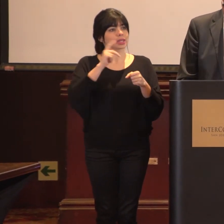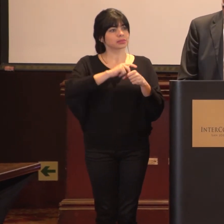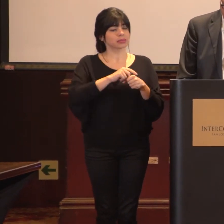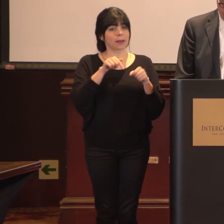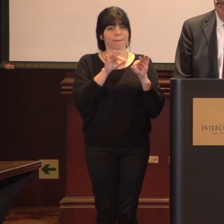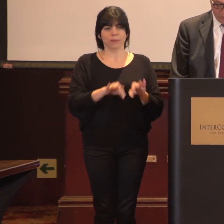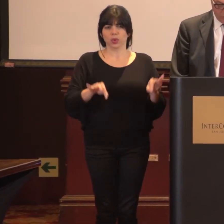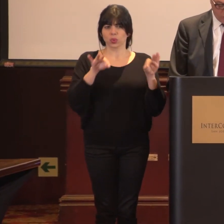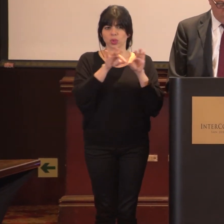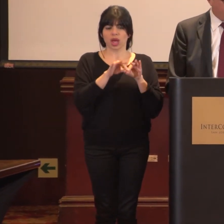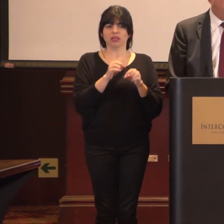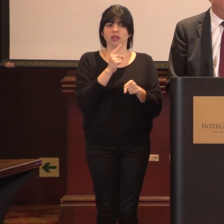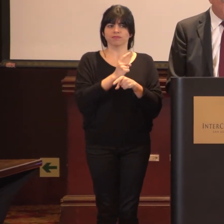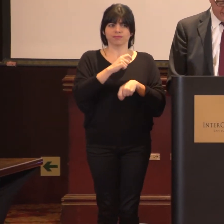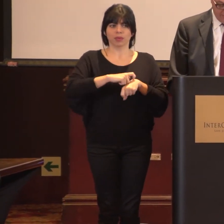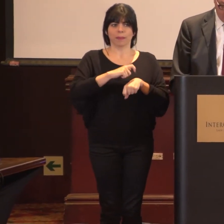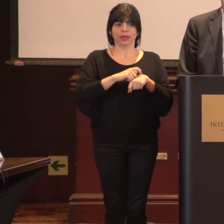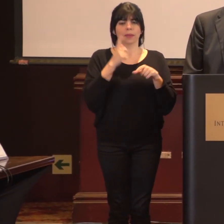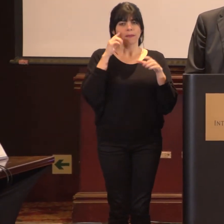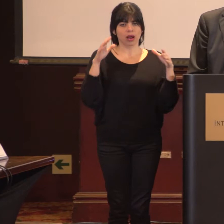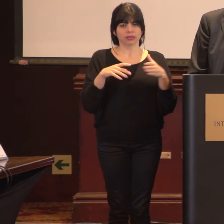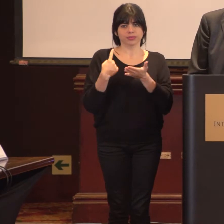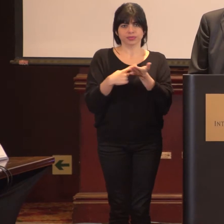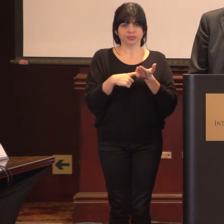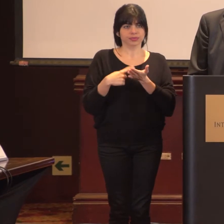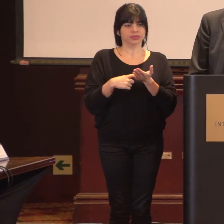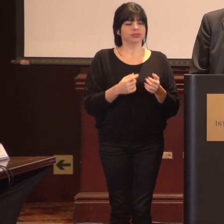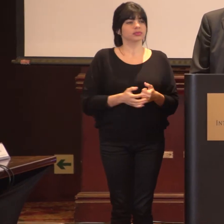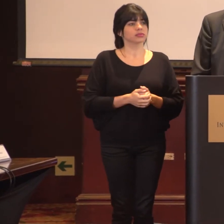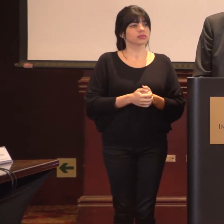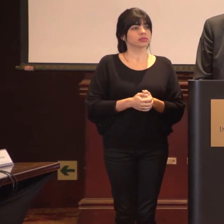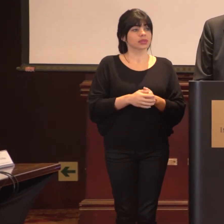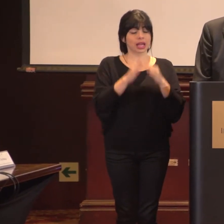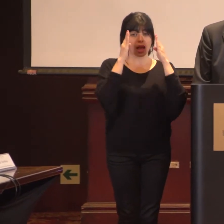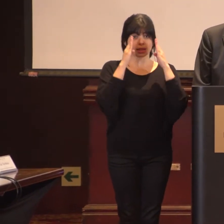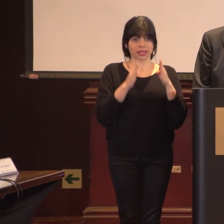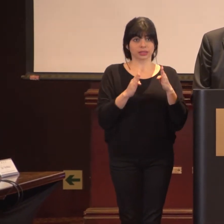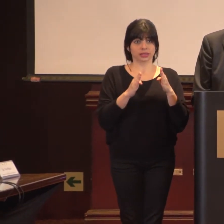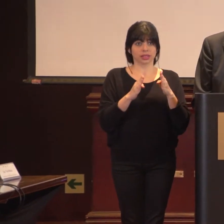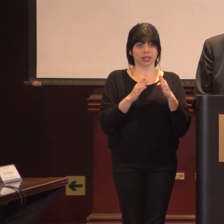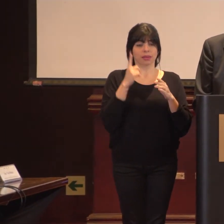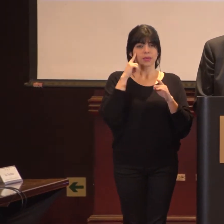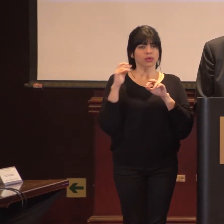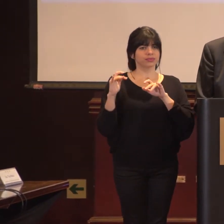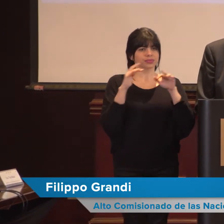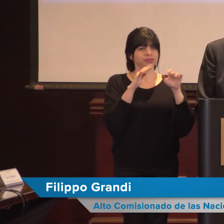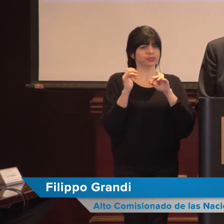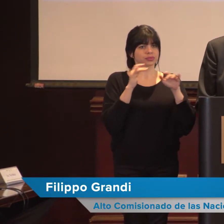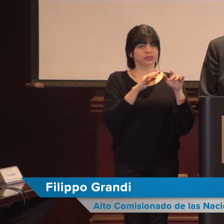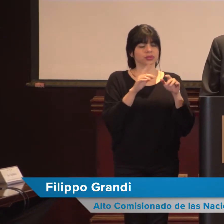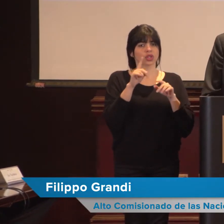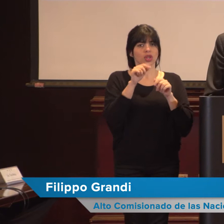esta importante y muy oportuna mesa redonda la atención del desplazamiento en el